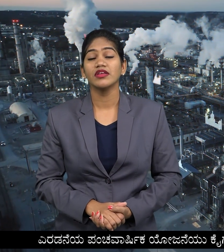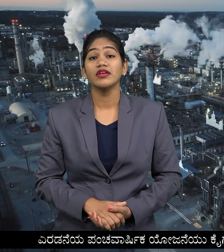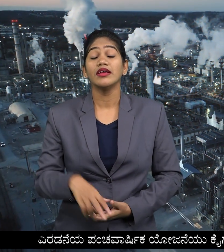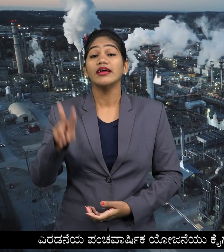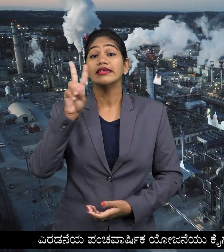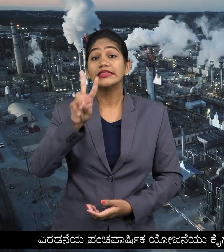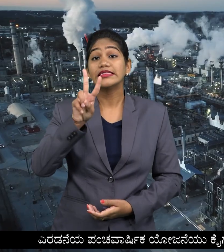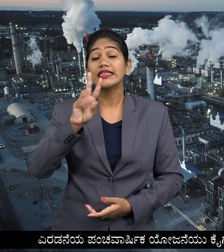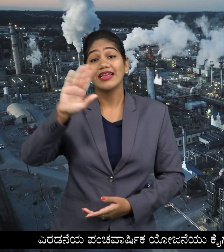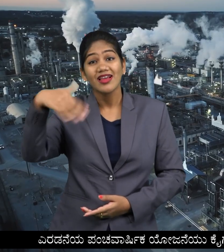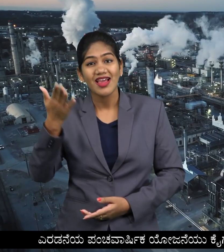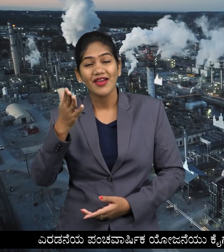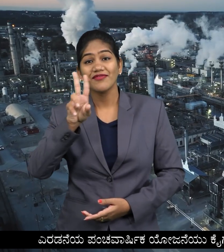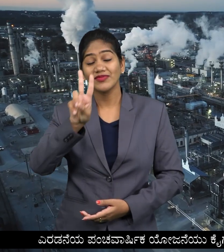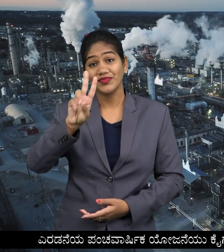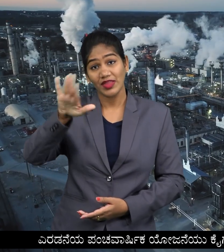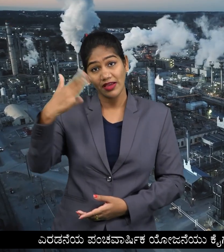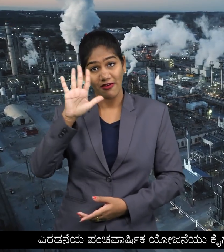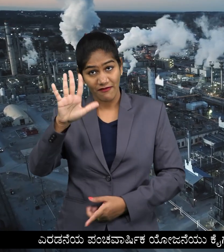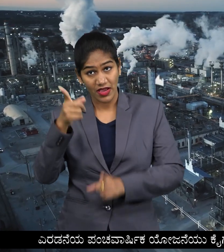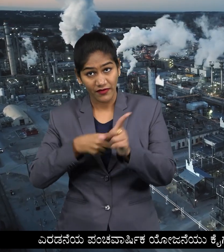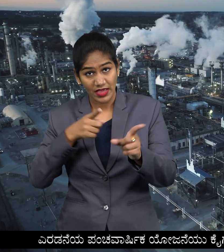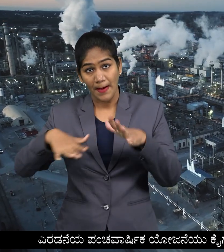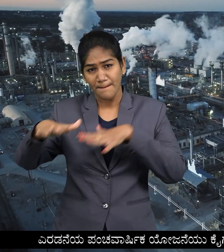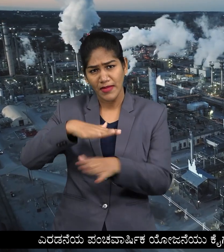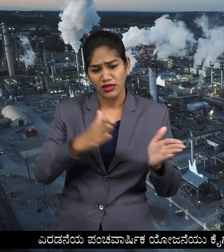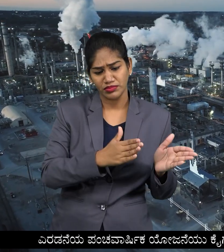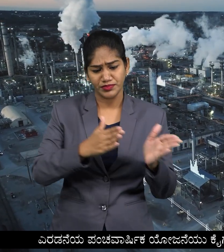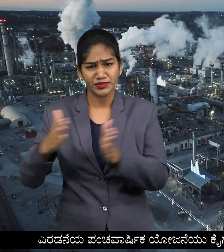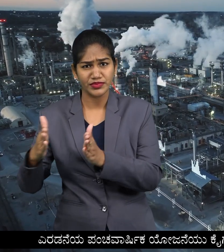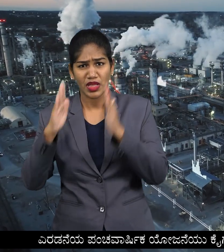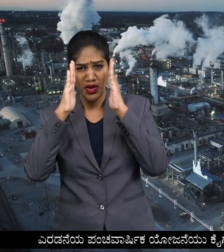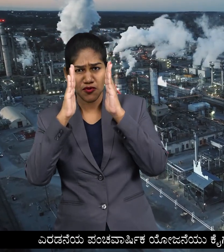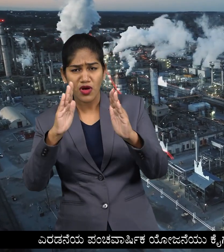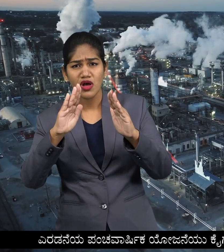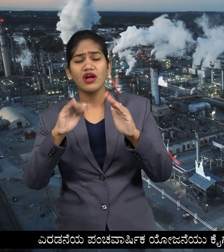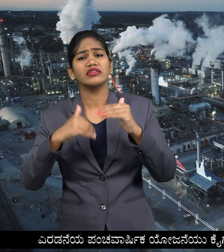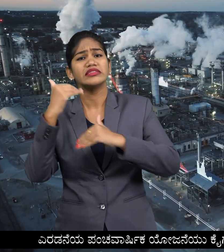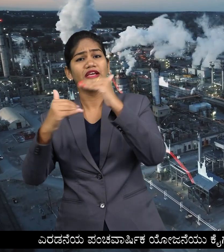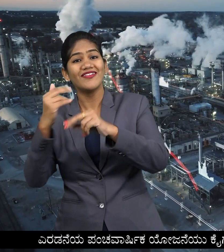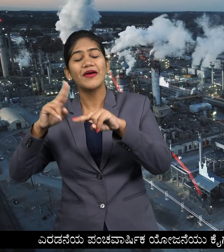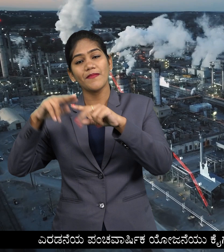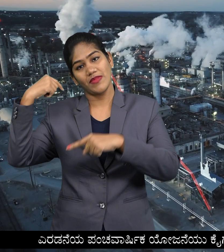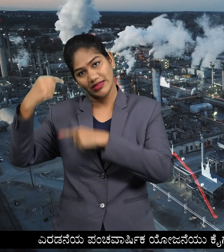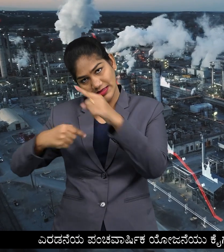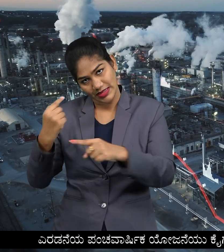ಎರಡನೆಯ ಪಂಚವಾರ್ಷಿಕ ಯೋಜನೆಯು ಕೈಗಾರಿಕೆಗಳನ್ನು ಅಭಿವೃದ್ಧಿಪಡಿಸುವತ್ತ ಗಮನ ಹರಿಸಿತ್ತು.